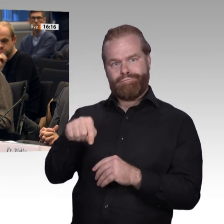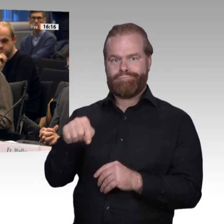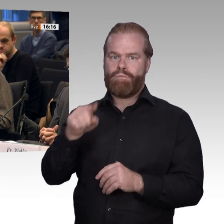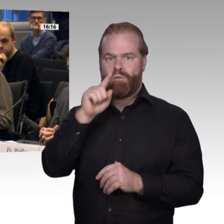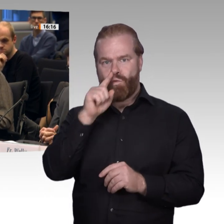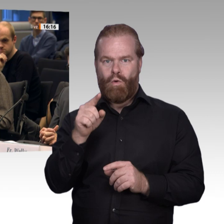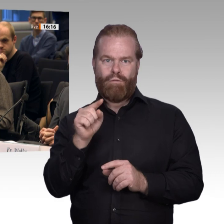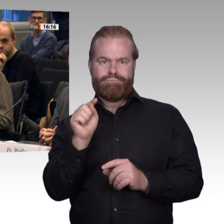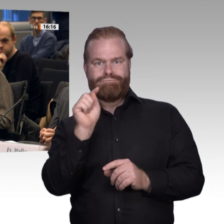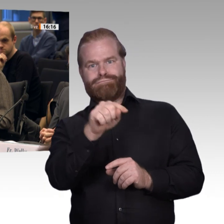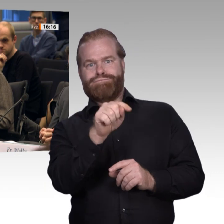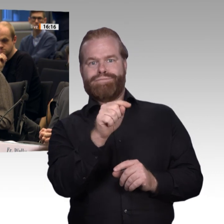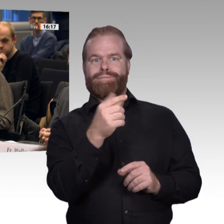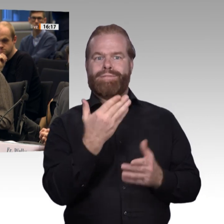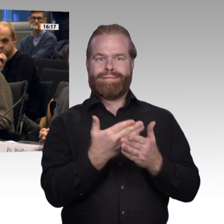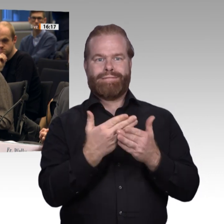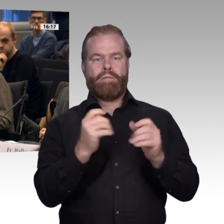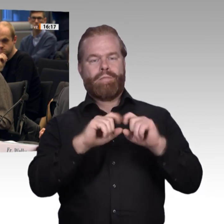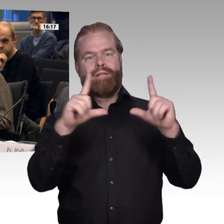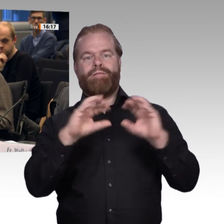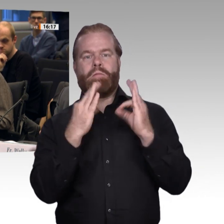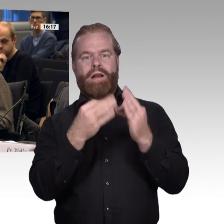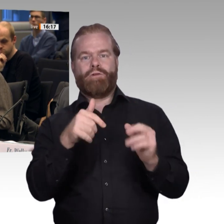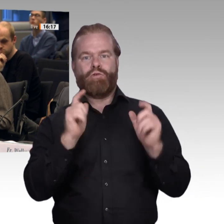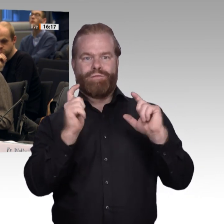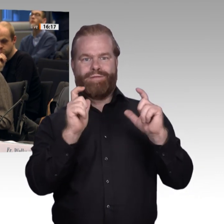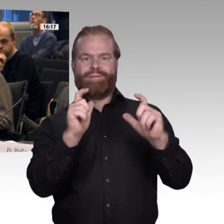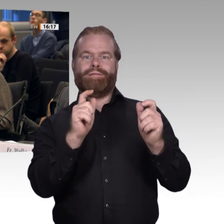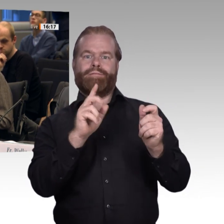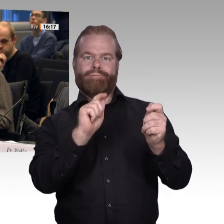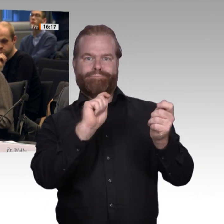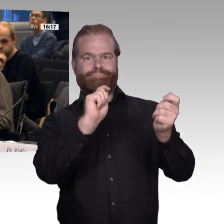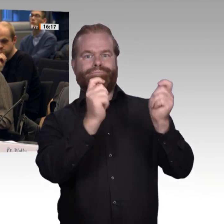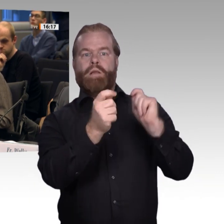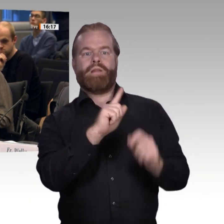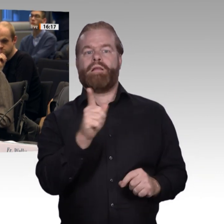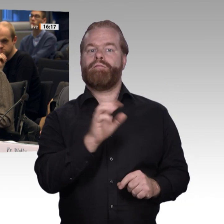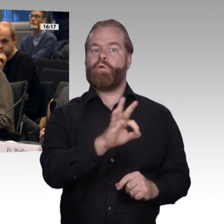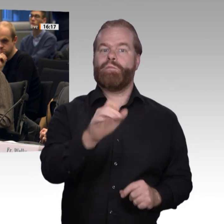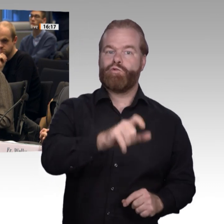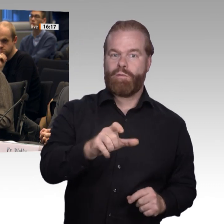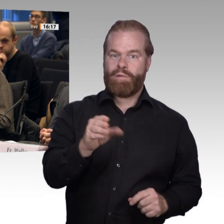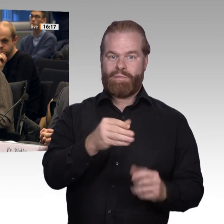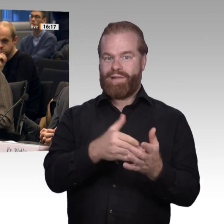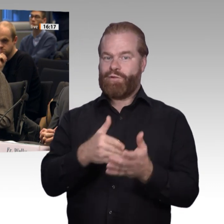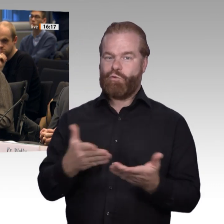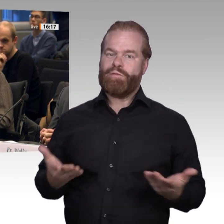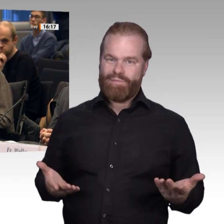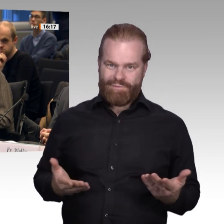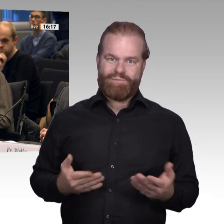nur belastete Angehörige und Eltern finanziell zu entlasten sind. Lassen Sie mich dazu eines sagen.